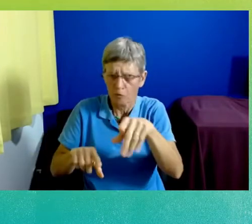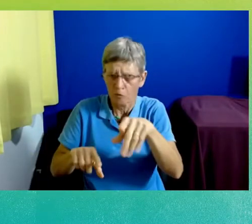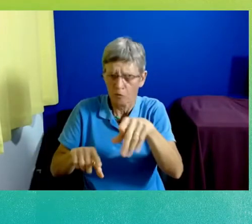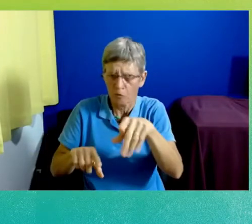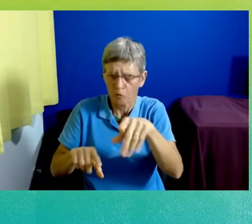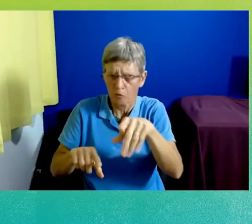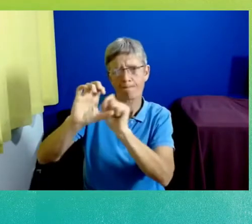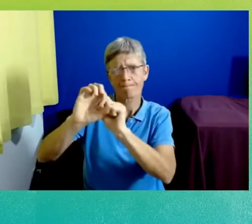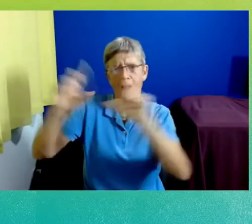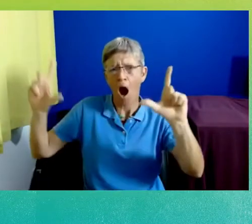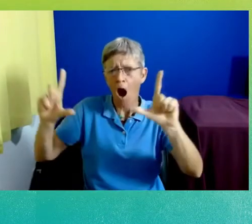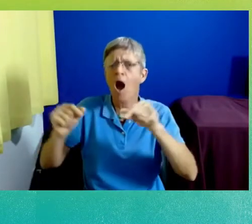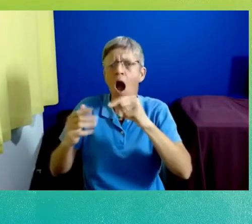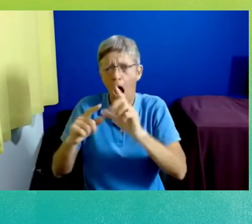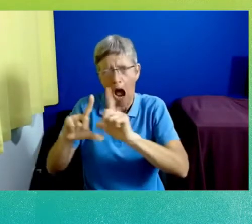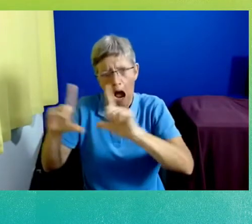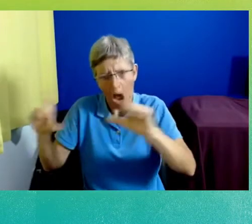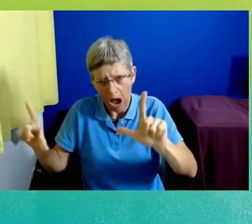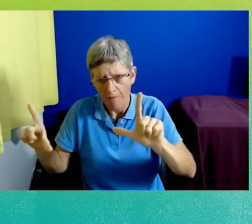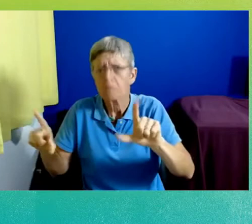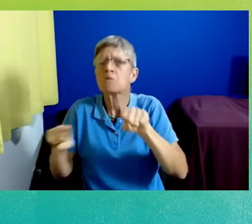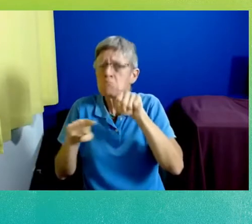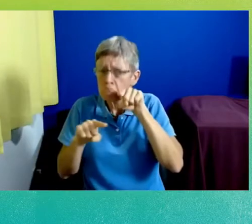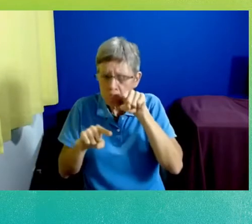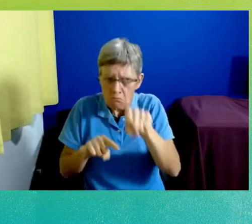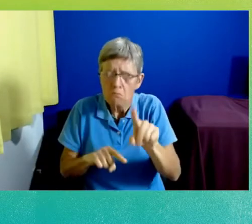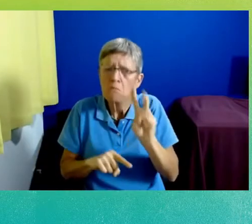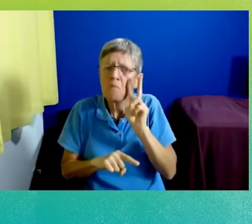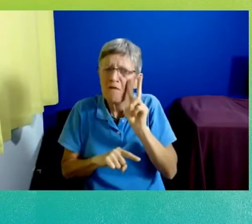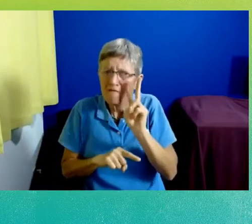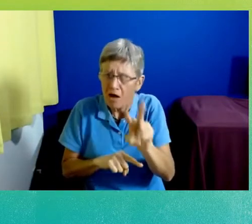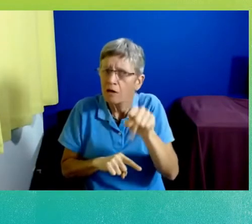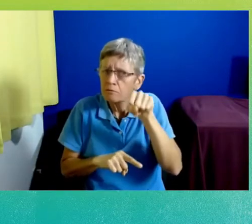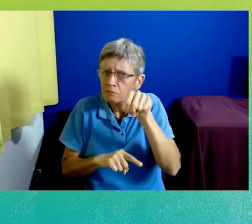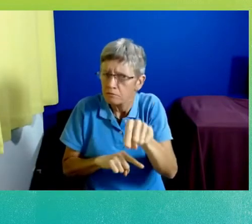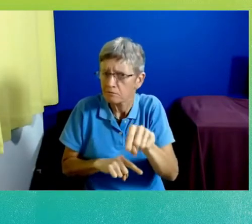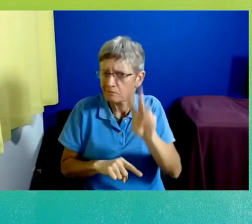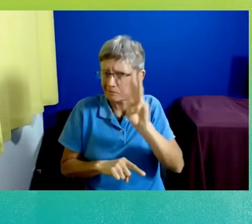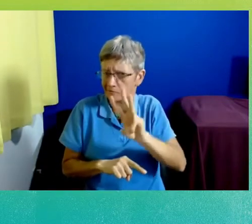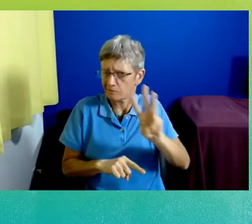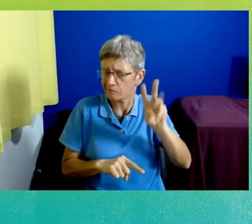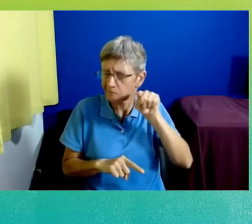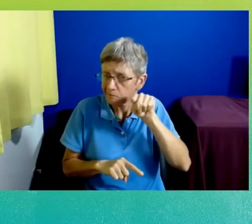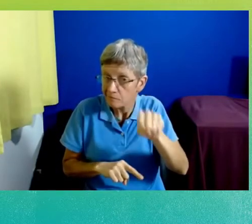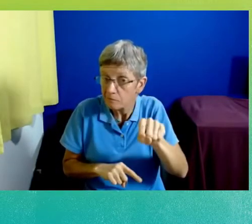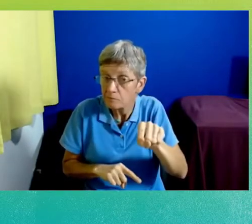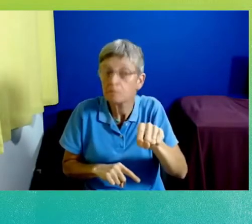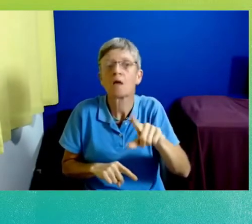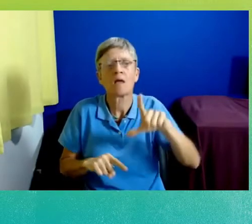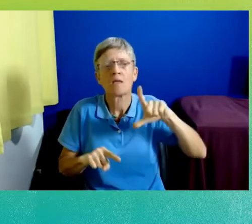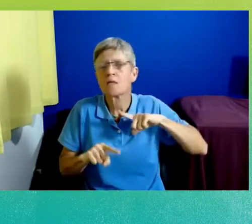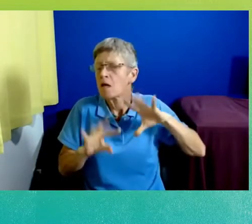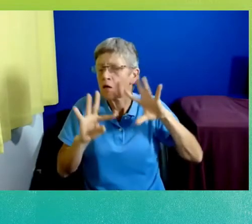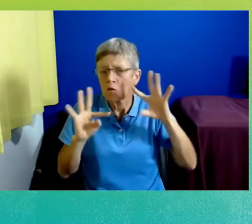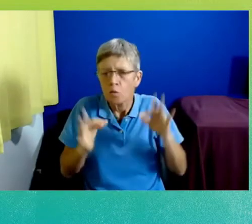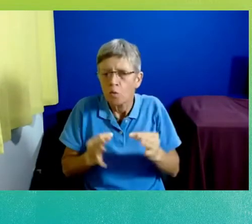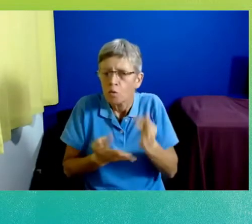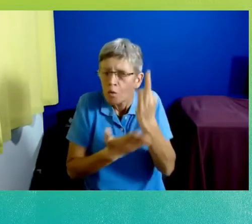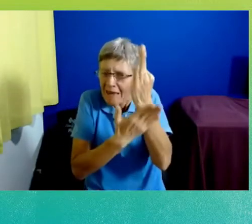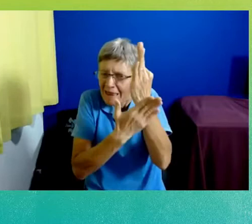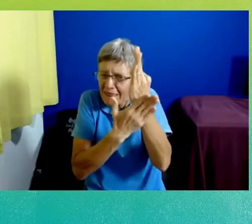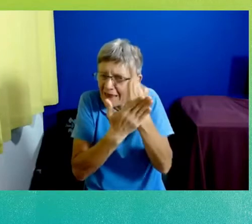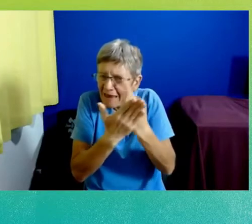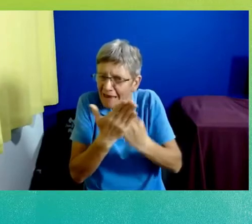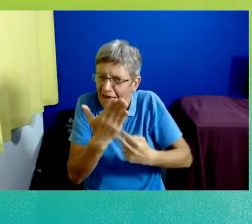QR, você pode também conseguir abrir ali e ver o